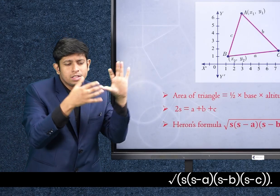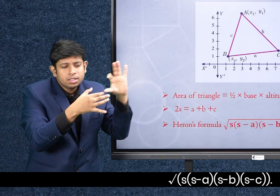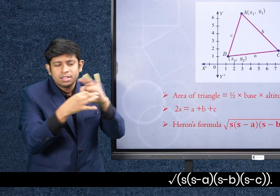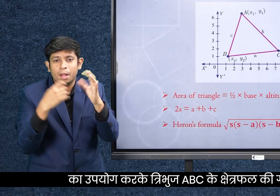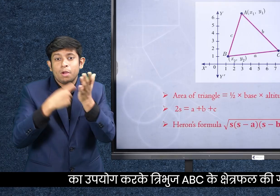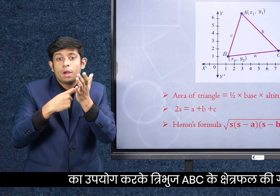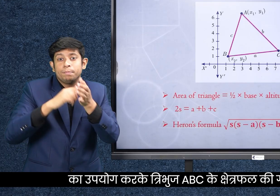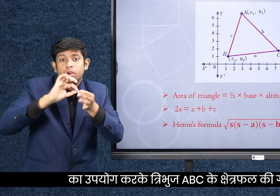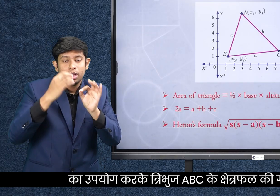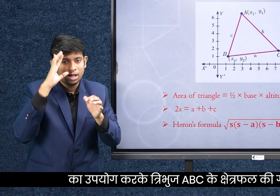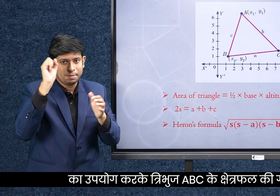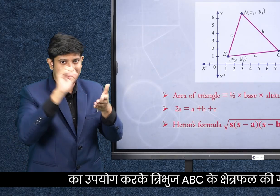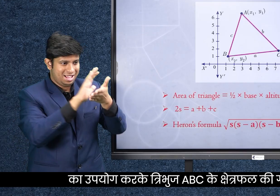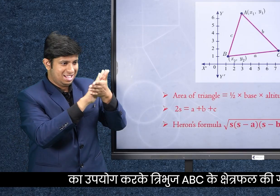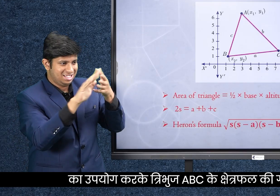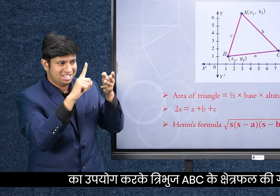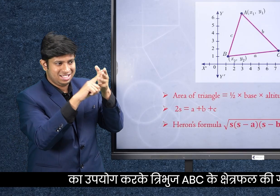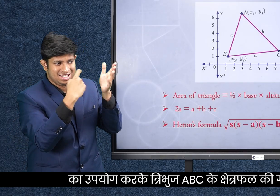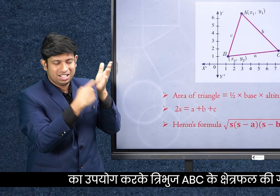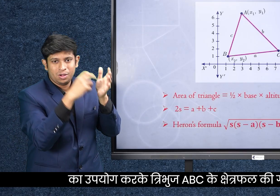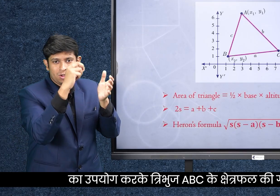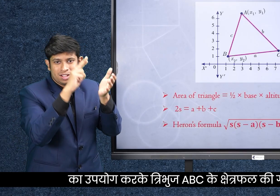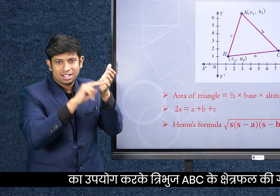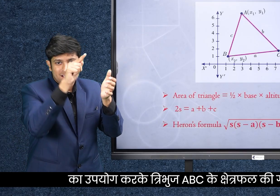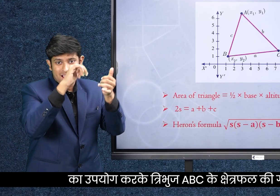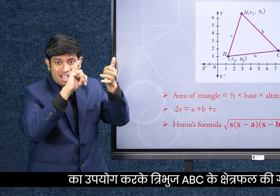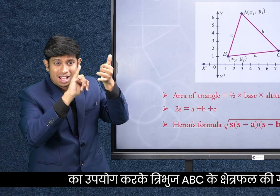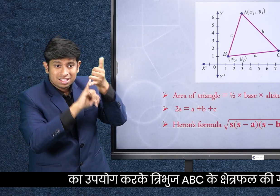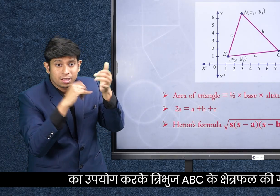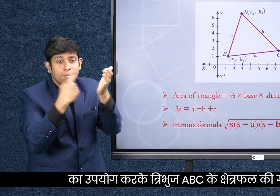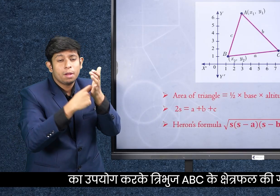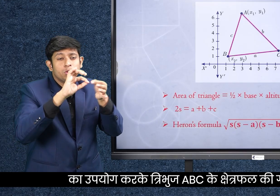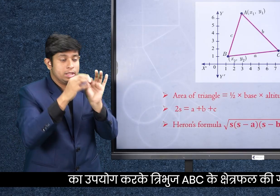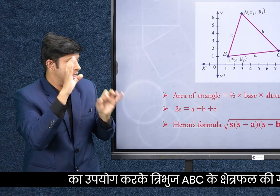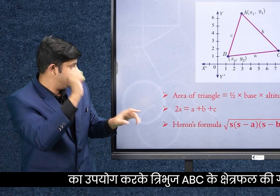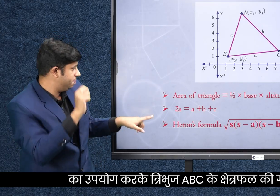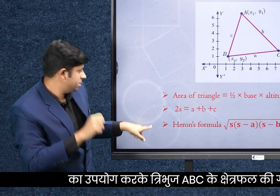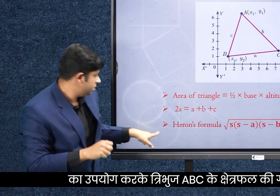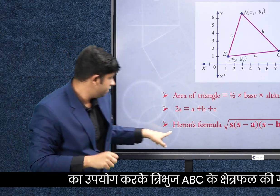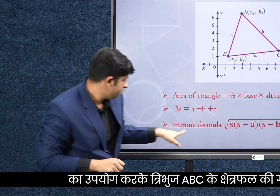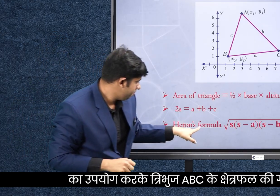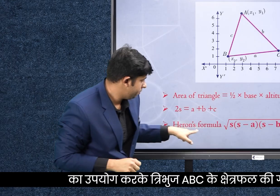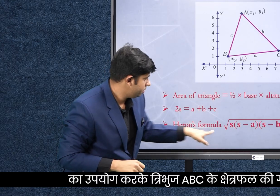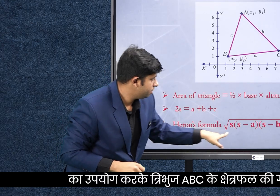का उपयोग करके त्रिभुज ABC के क्षेत्रफल की गणना कर सकते हैं।